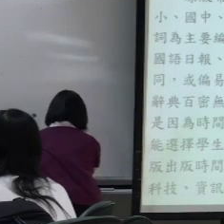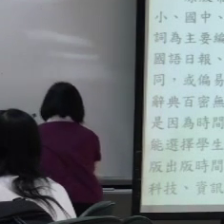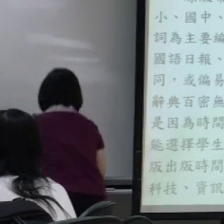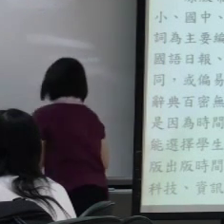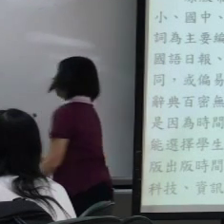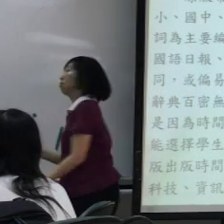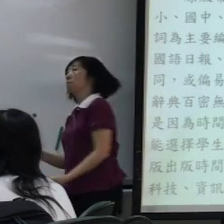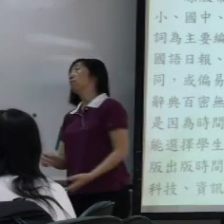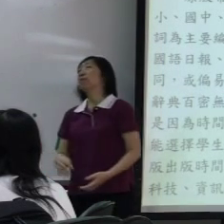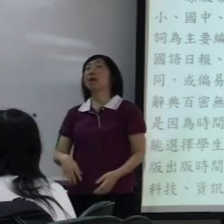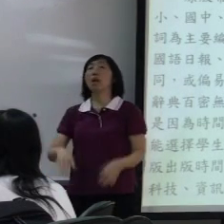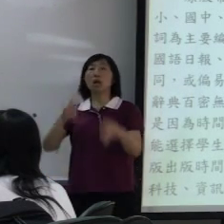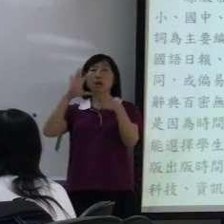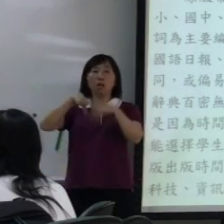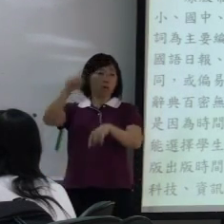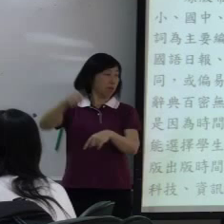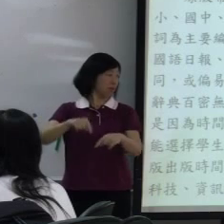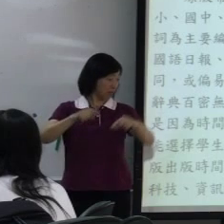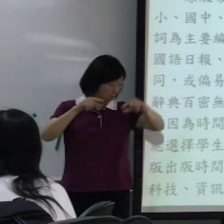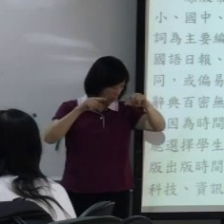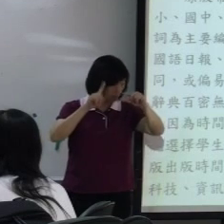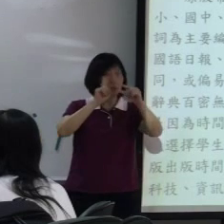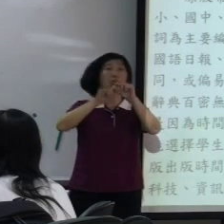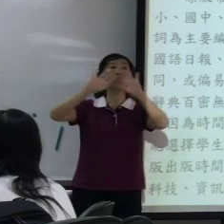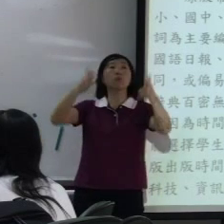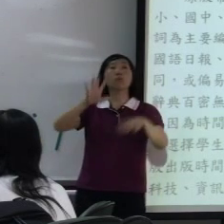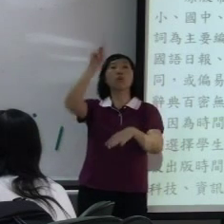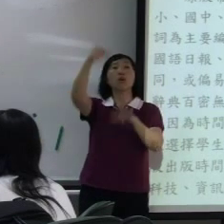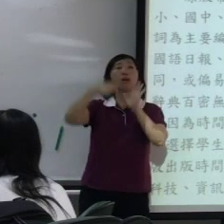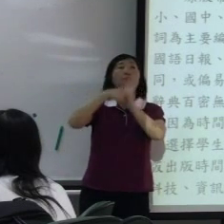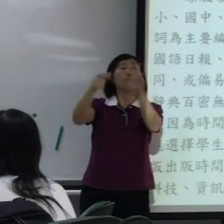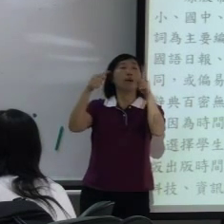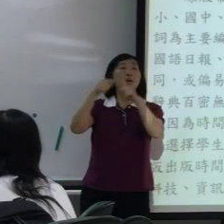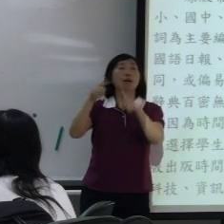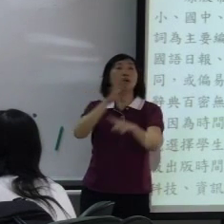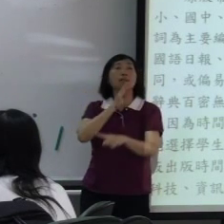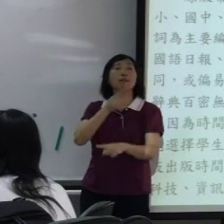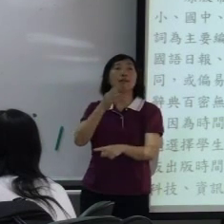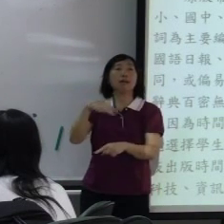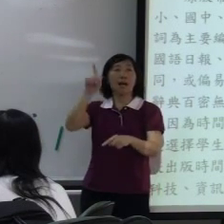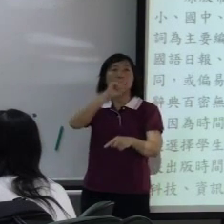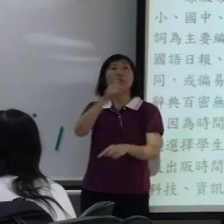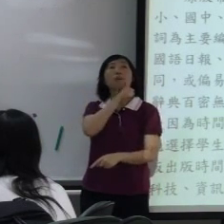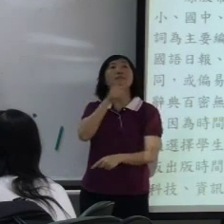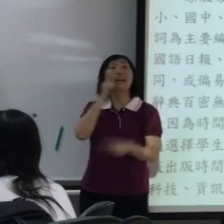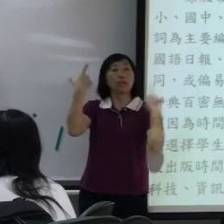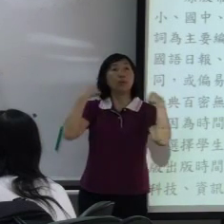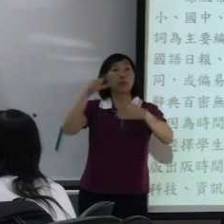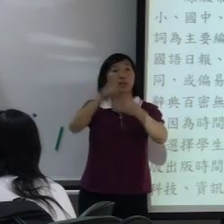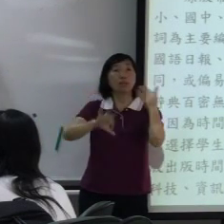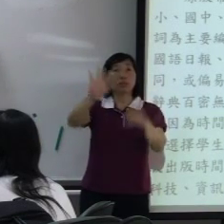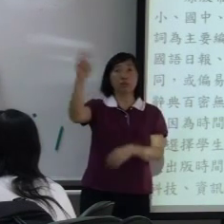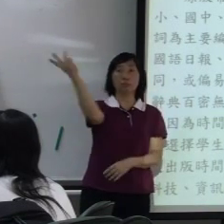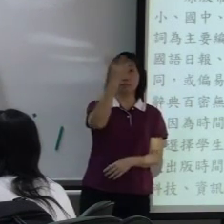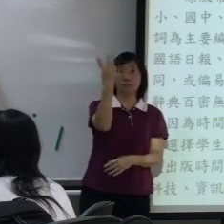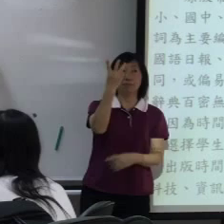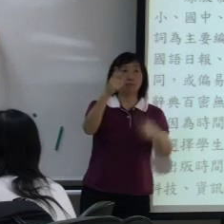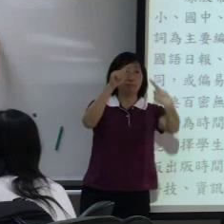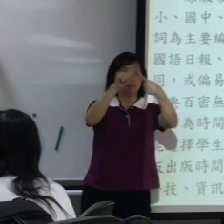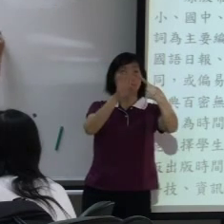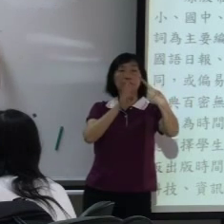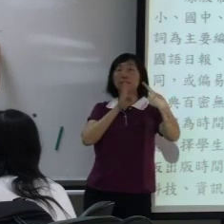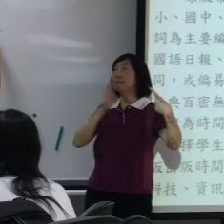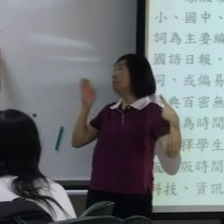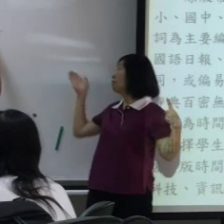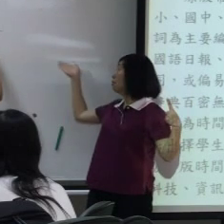叫做严复，他提出翻译的原则有3个，哪3个？第